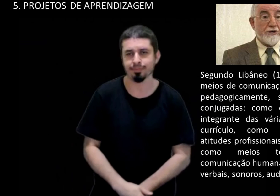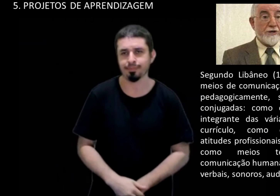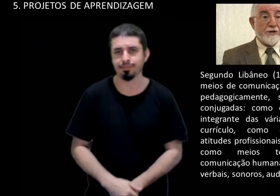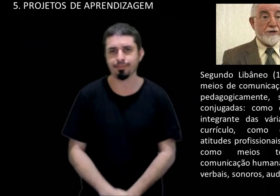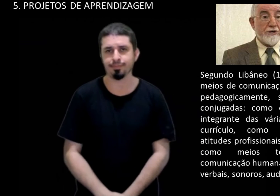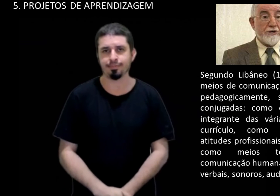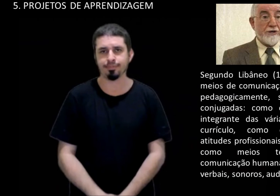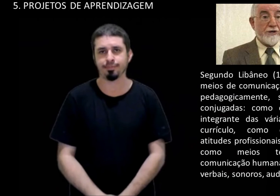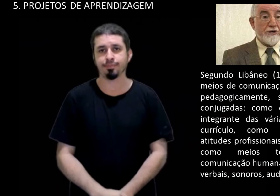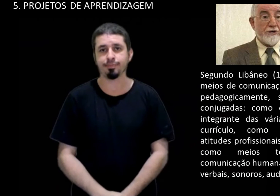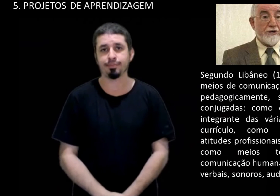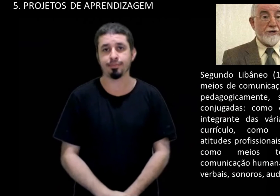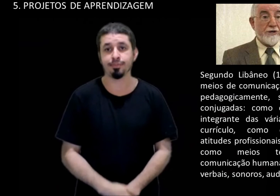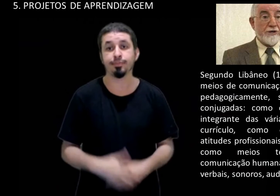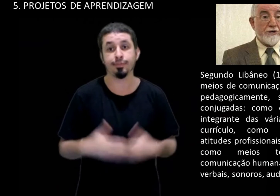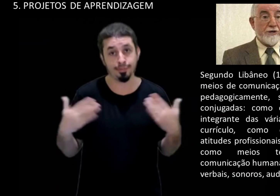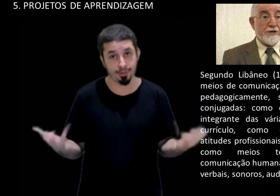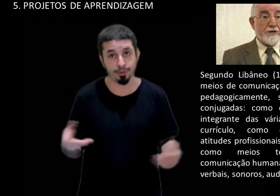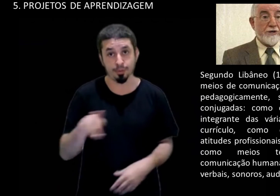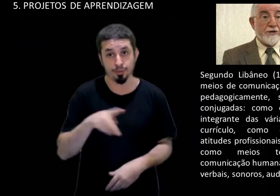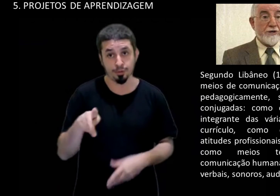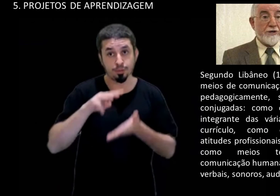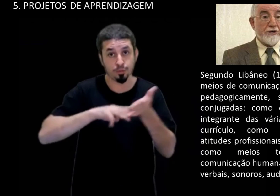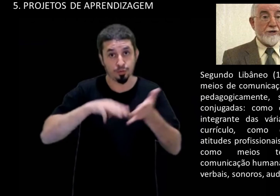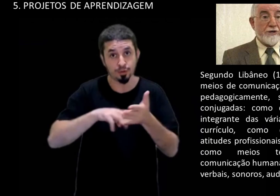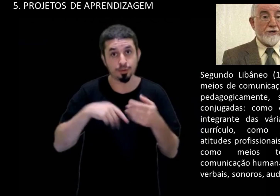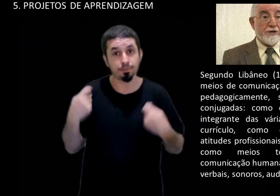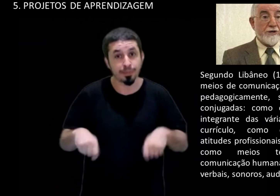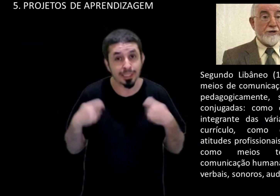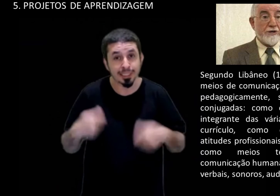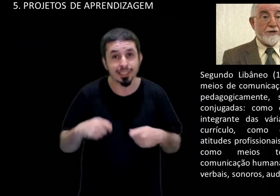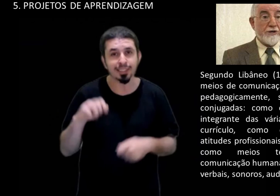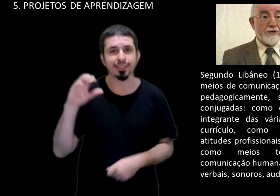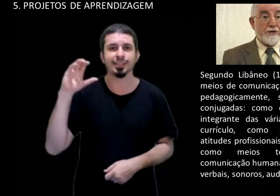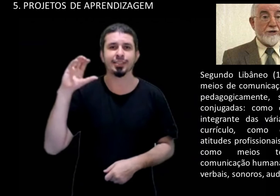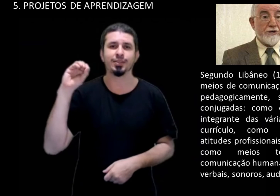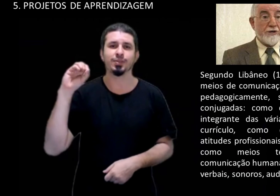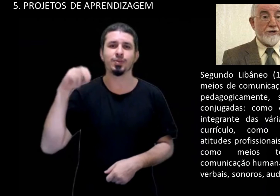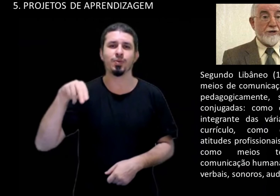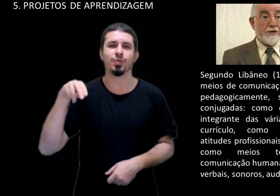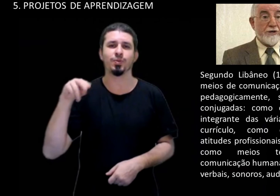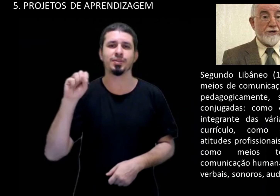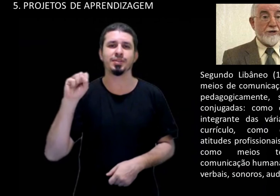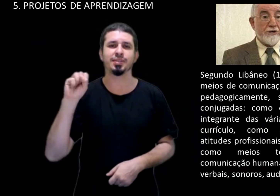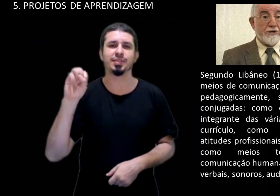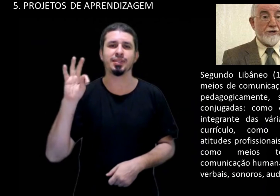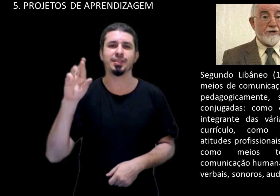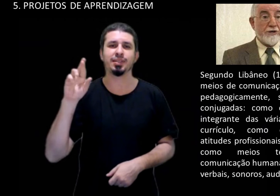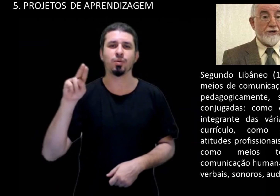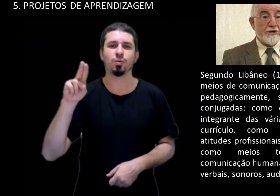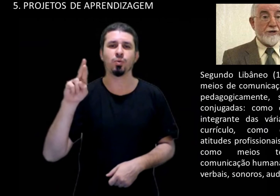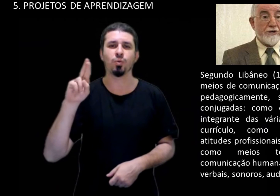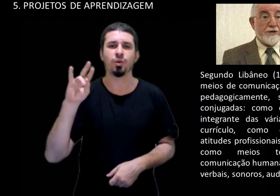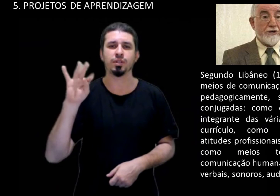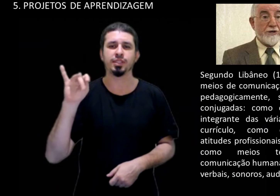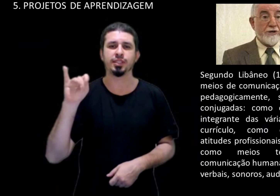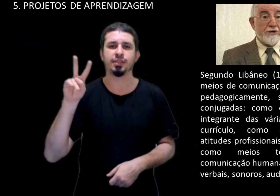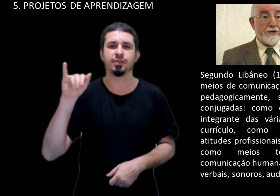concepção tradicional de ensino. Logo, a metodologia do professor deve ser construtivista,